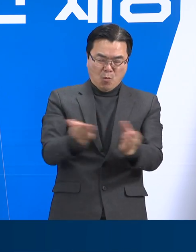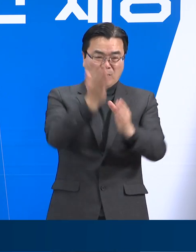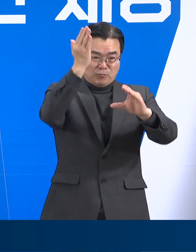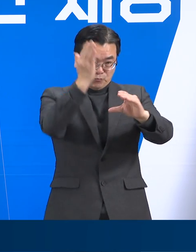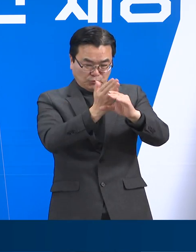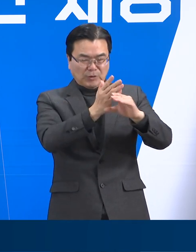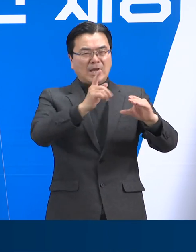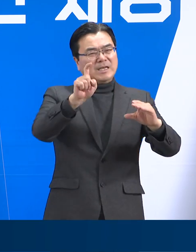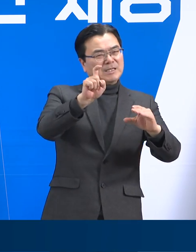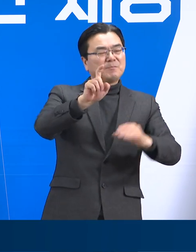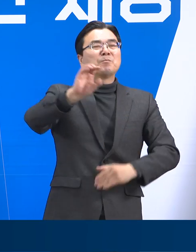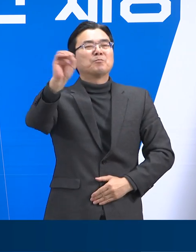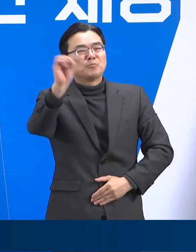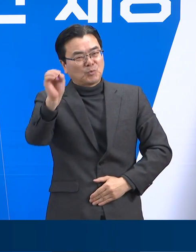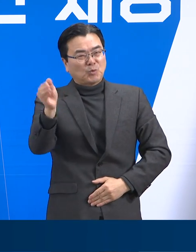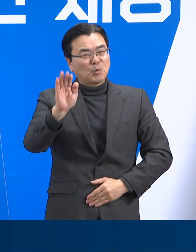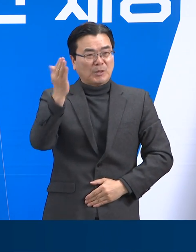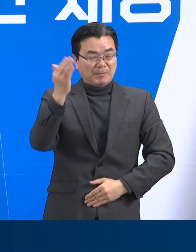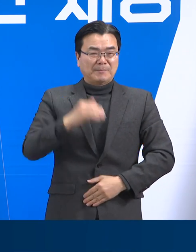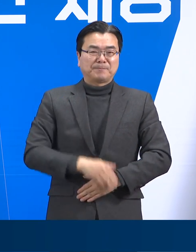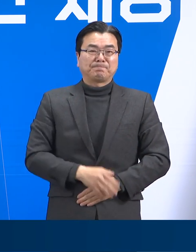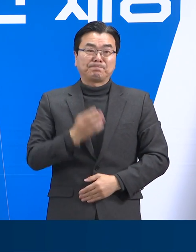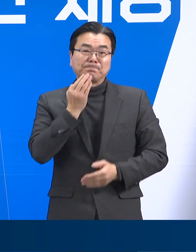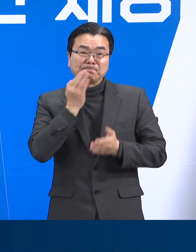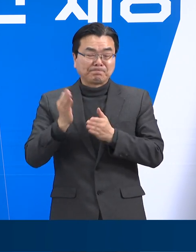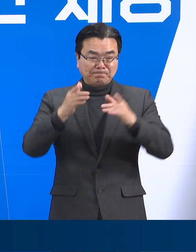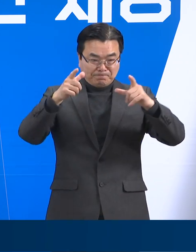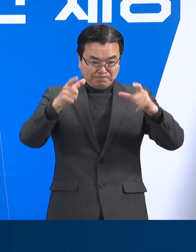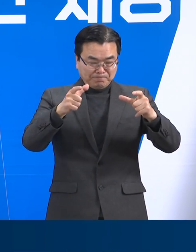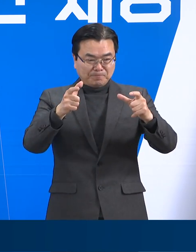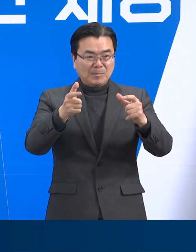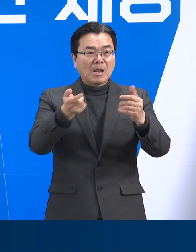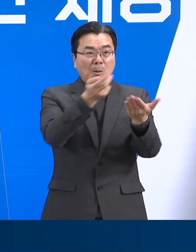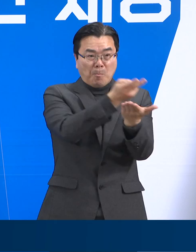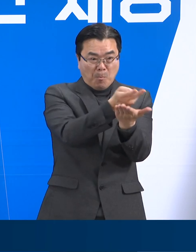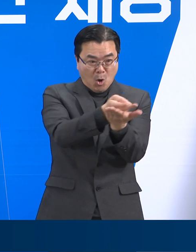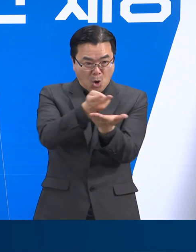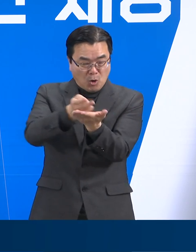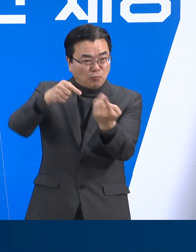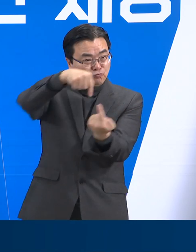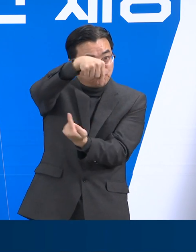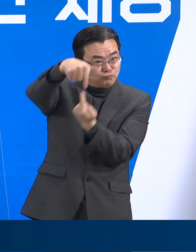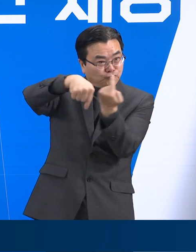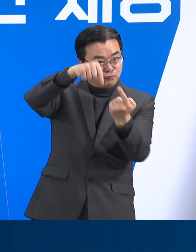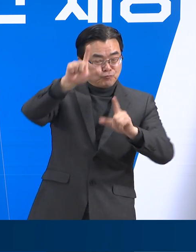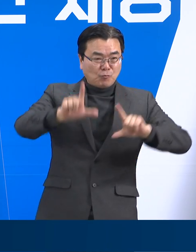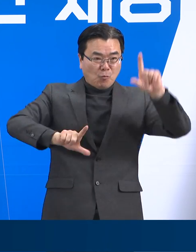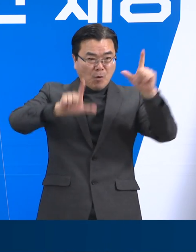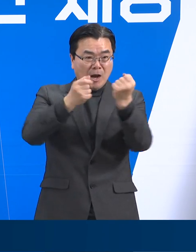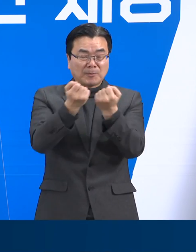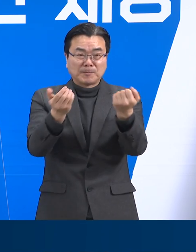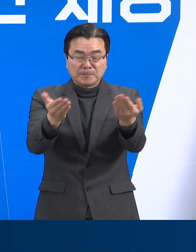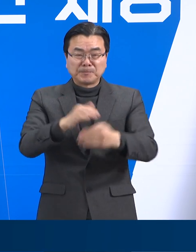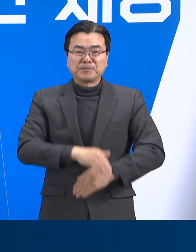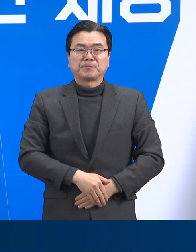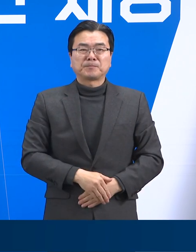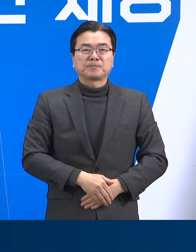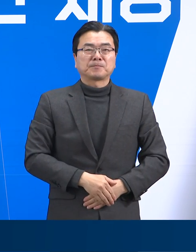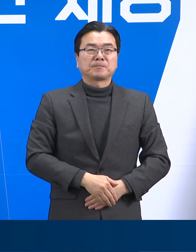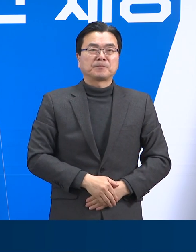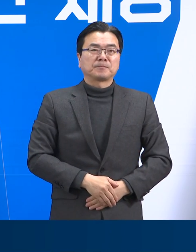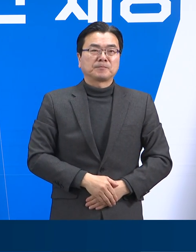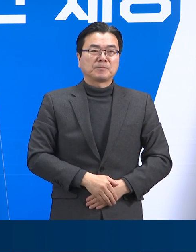중에서는 10% 수준입니다. 경기도 코로나19 병상 운영 현황에 대하여 말씀드리겠습니다. 2월